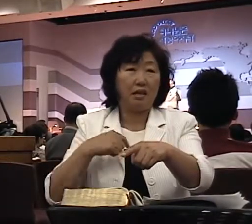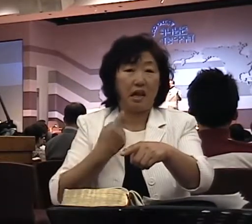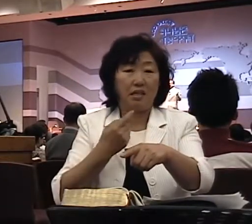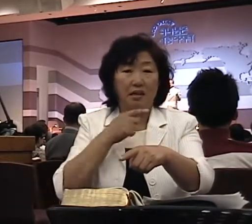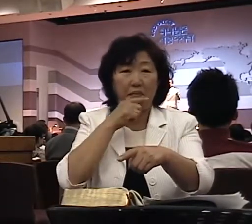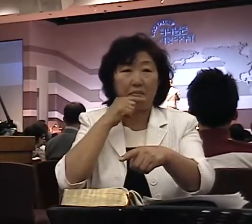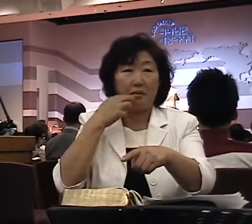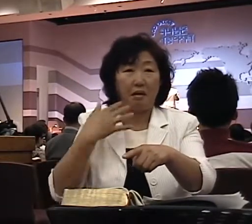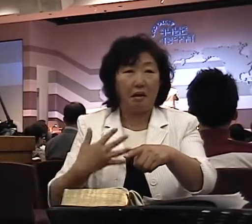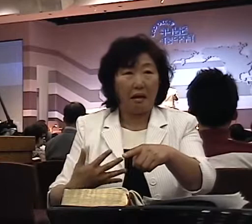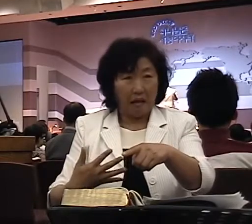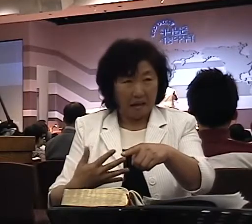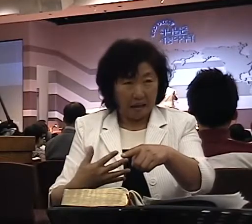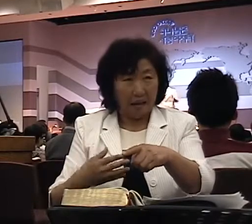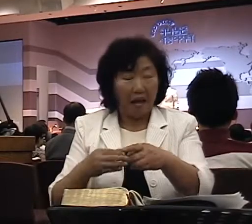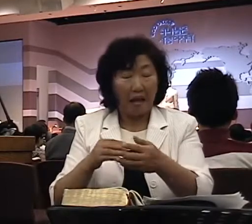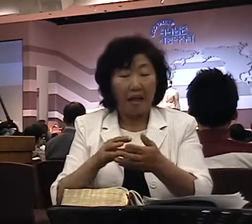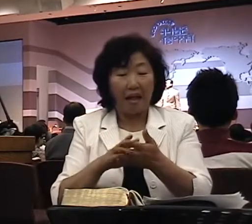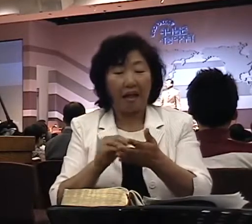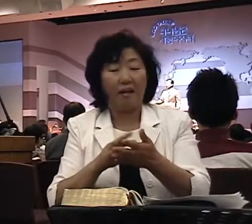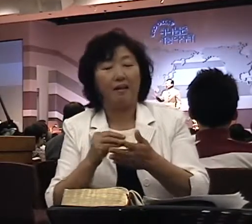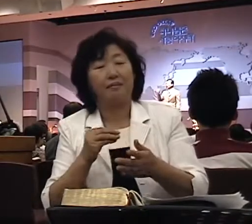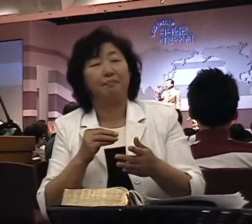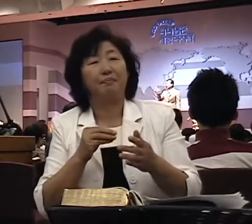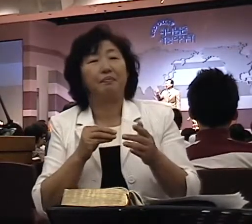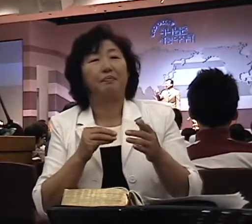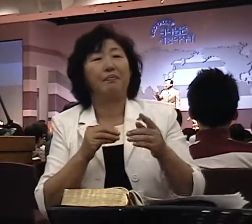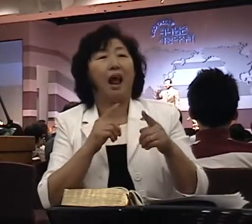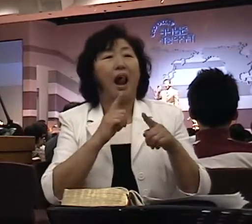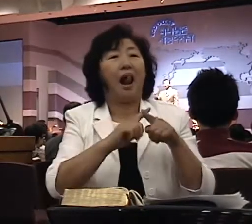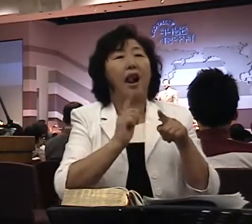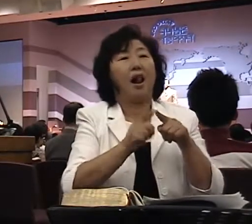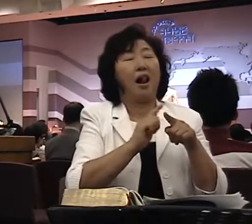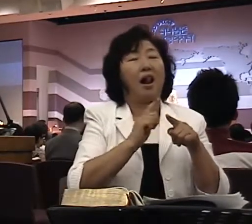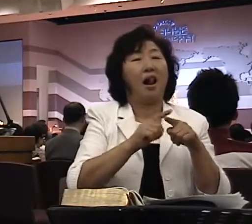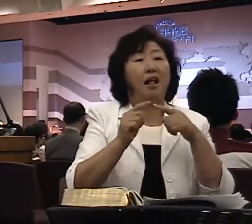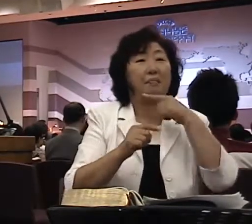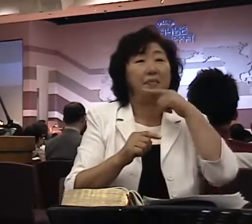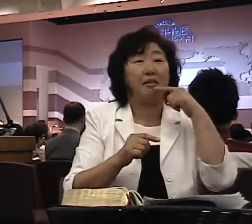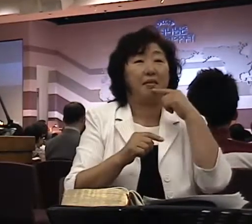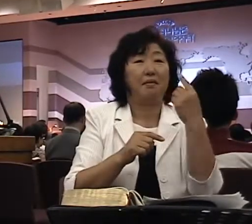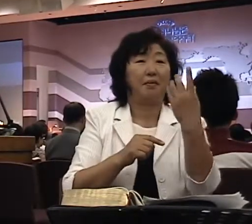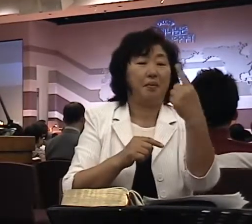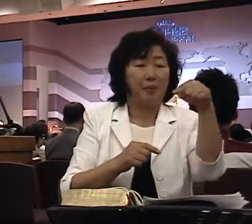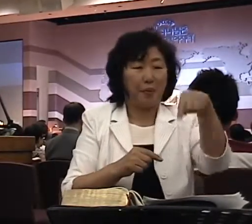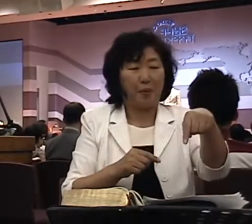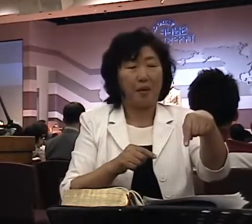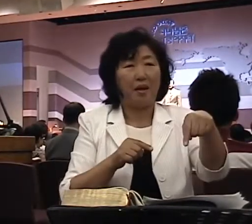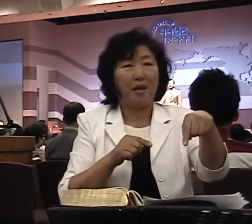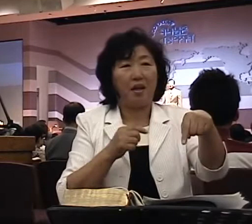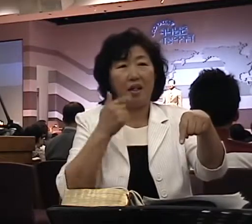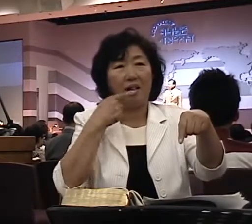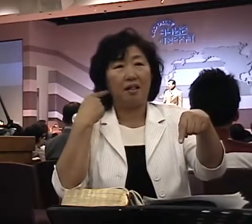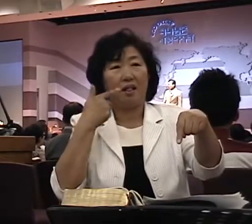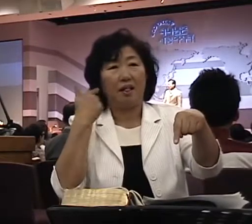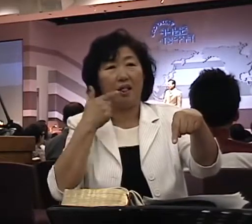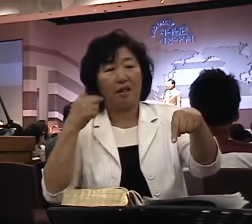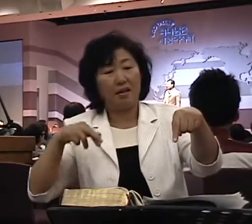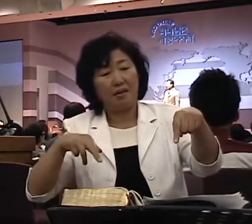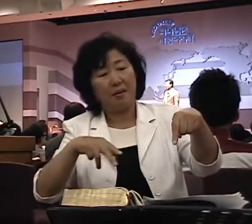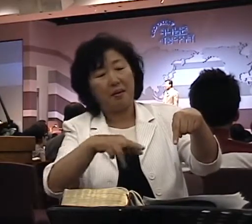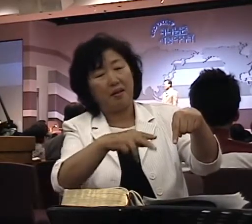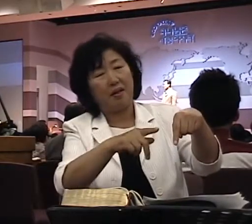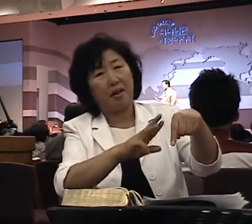뜨겁고 더 향기가 나는 그러한 피라고 생각하며 그 늑대는 더 많이 핥기 시작합니다. 그러면서